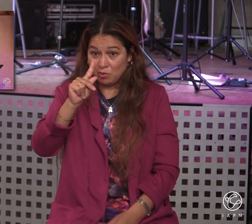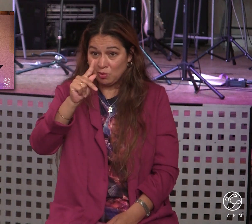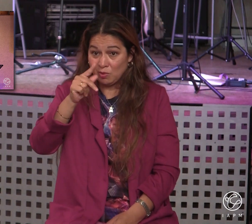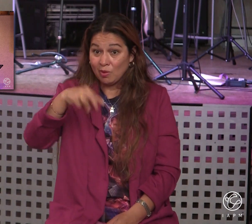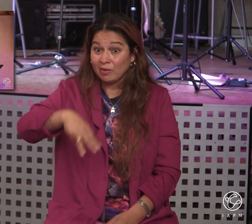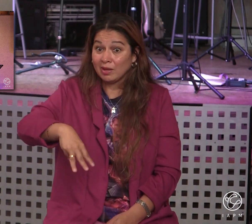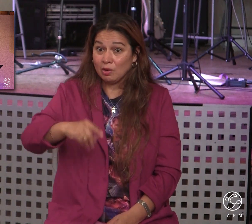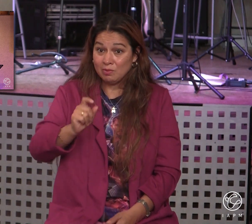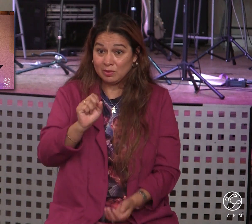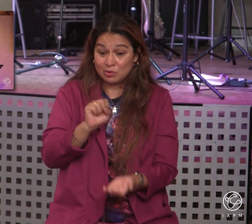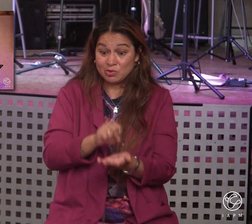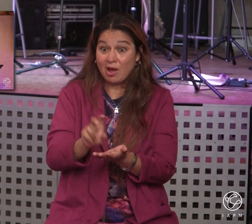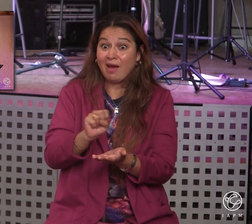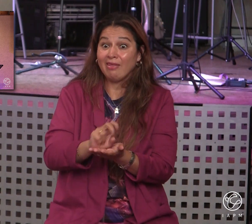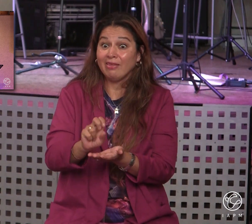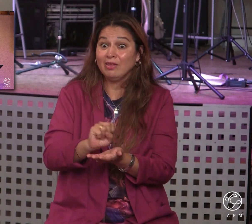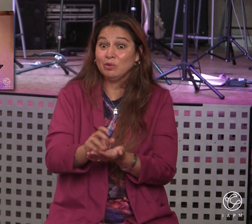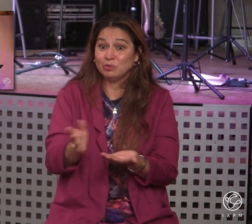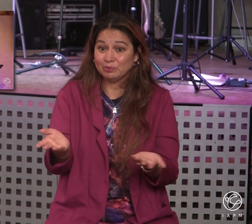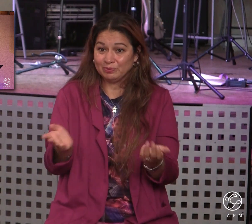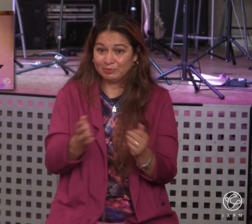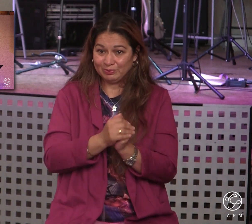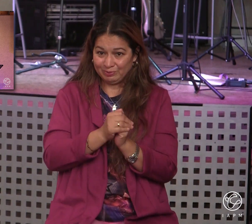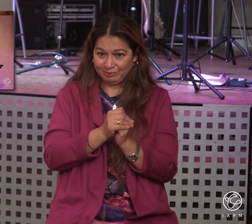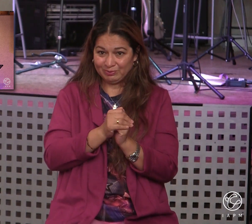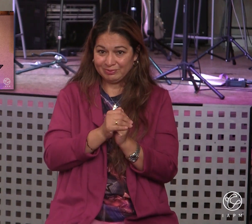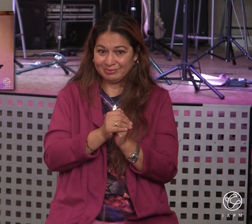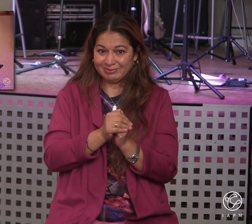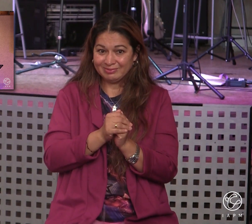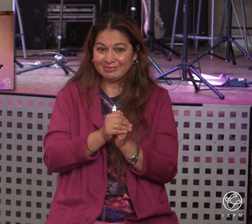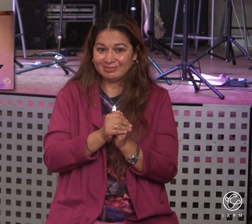No me estáis pillando el hilo. Yo espero que sí.